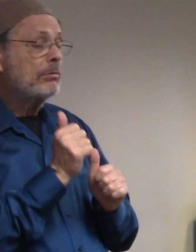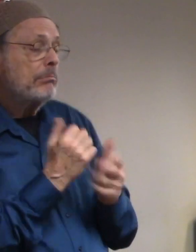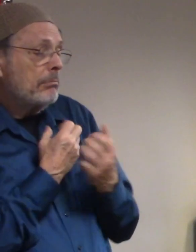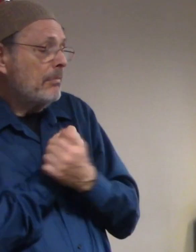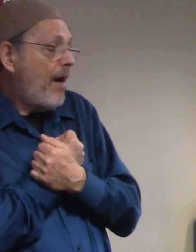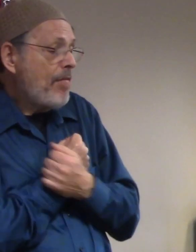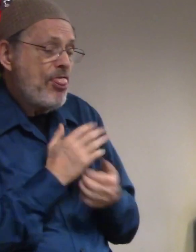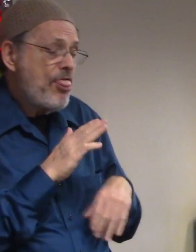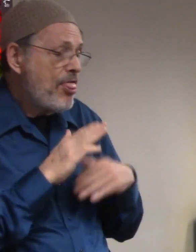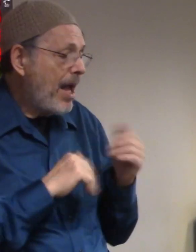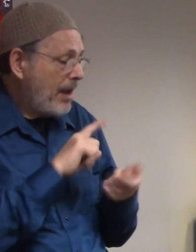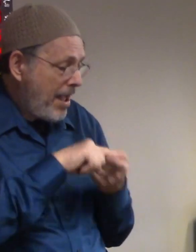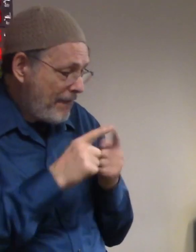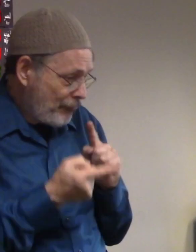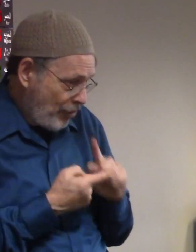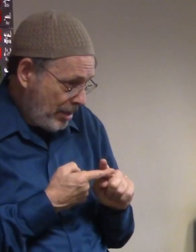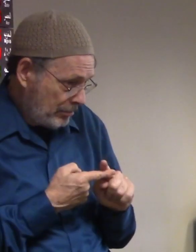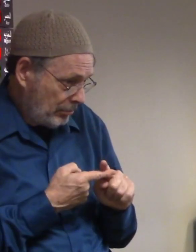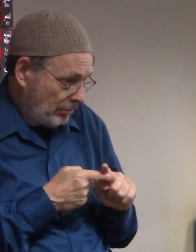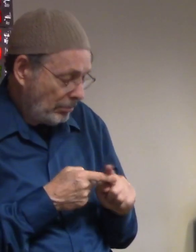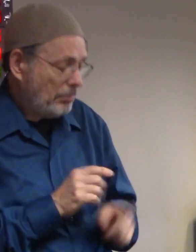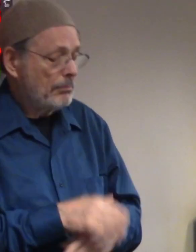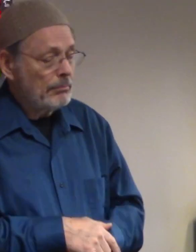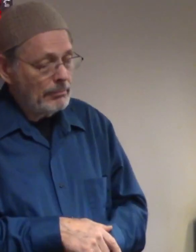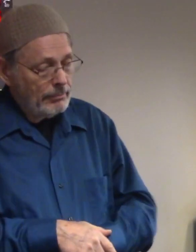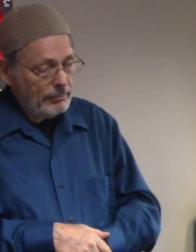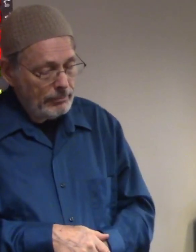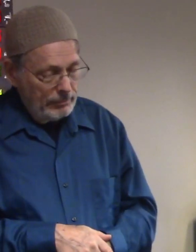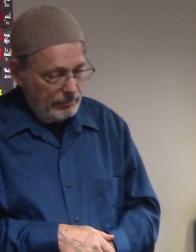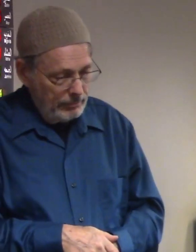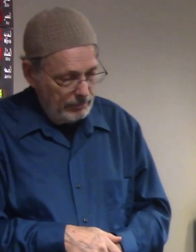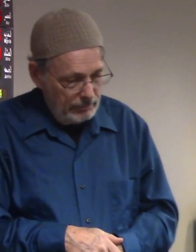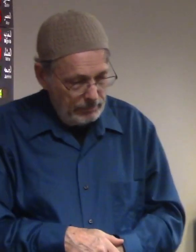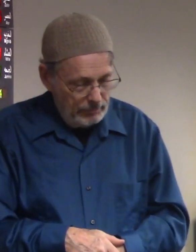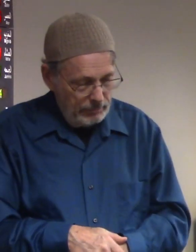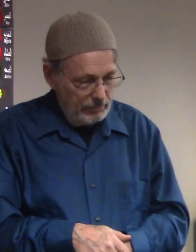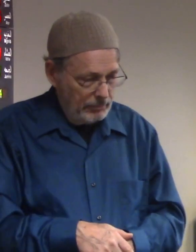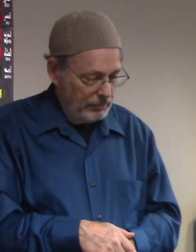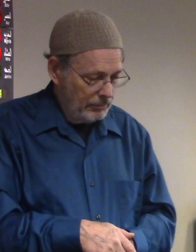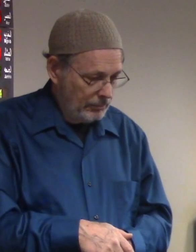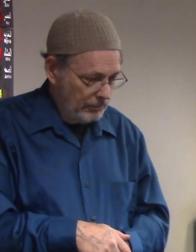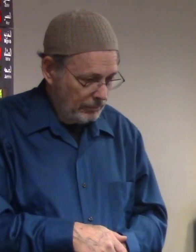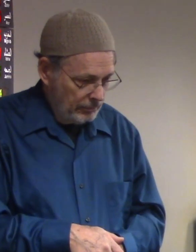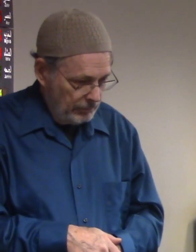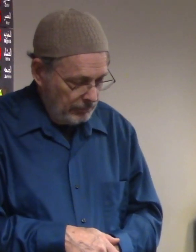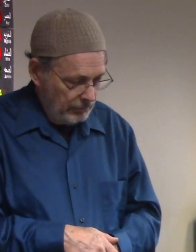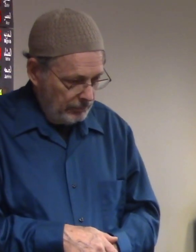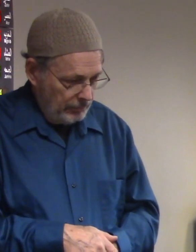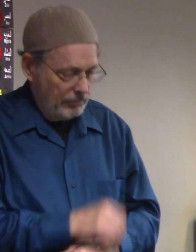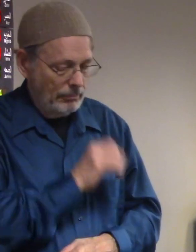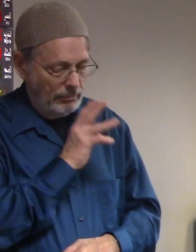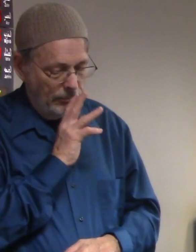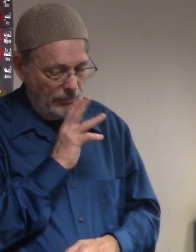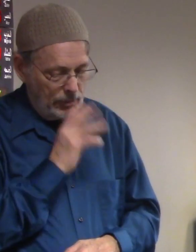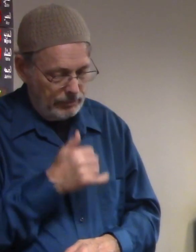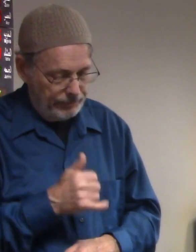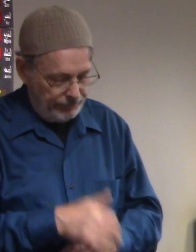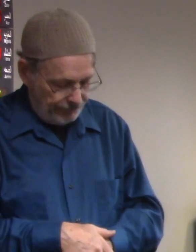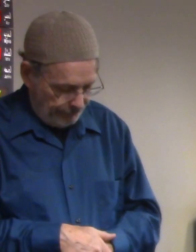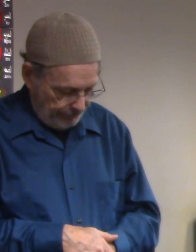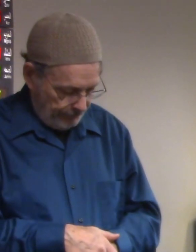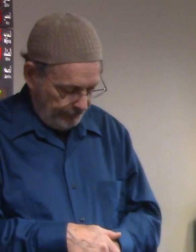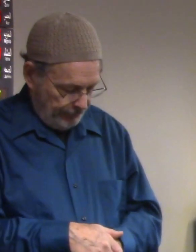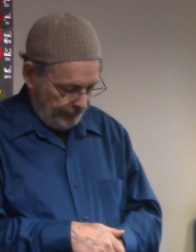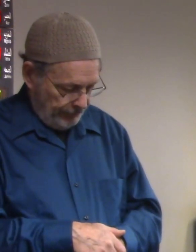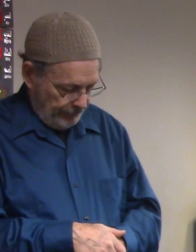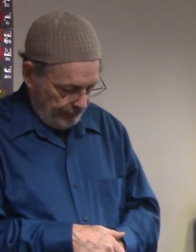than a friend. وَإِن كُنْتَ خَذْتُ مُوسَى كَلِيمَكَ فَقَدْ قَلَمْتُهُ مِنْ وَرَاءِ الْحِجَابِ أَمَا أَنْتَ يَا حَبِيبِي فَتَجْلِسْ عَلَى